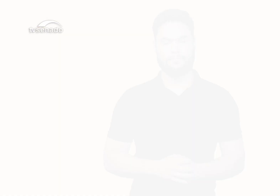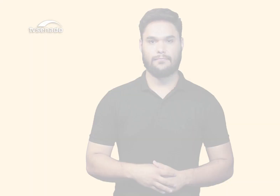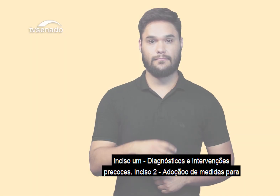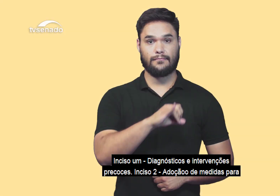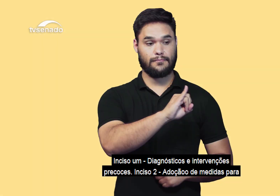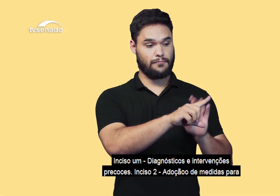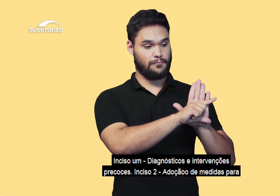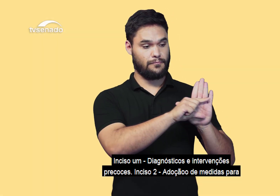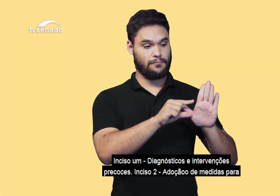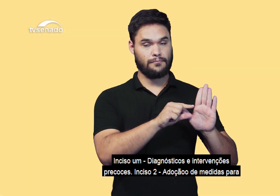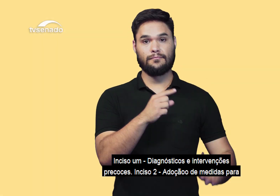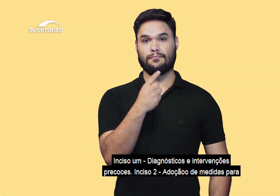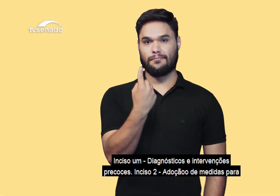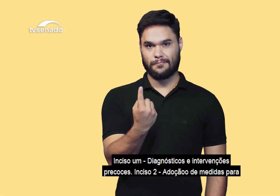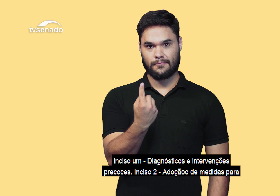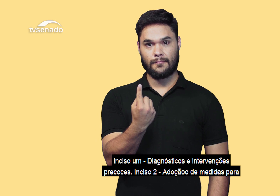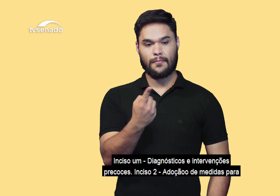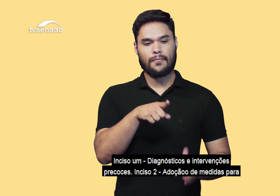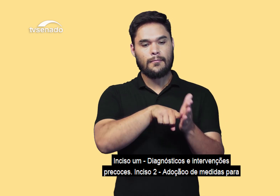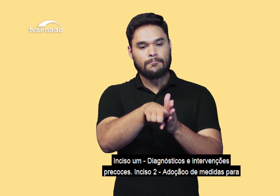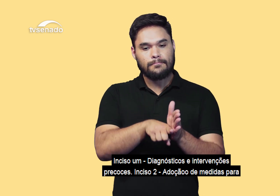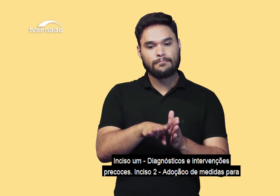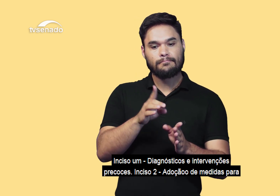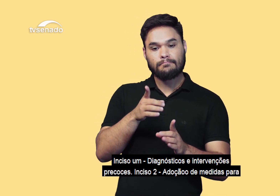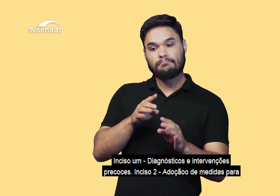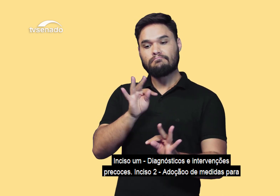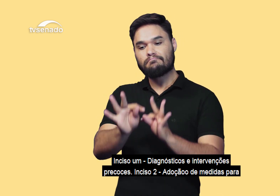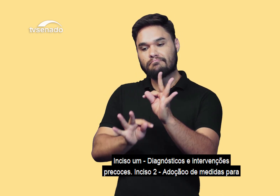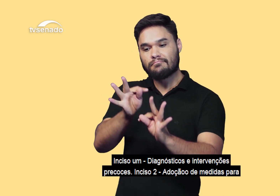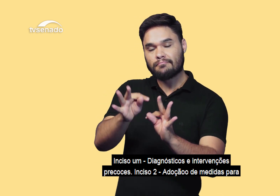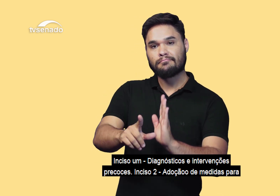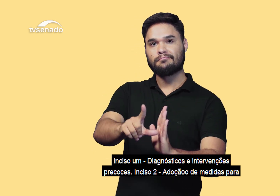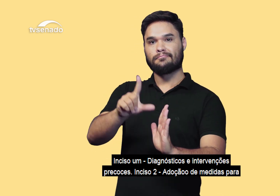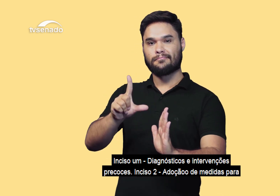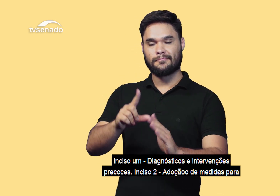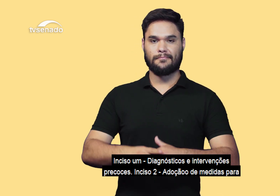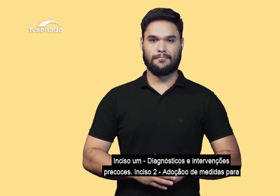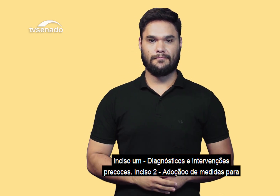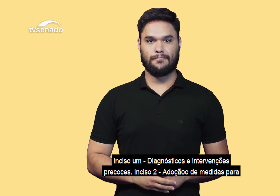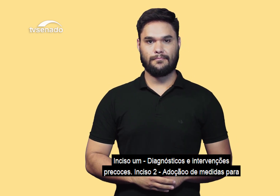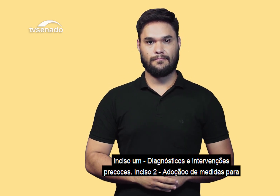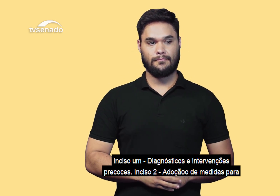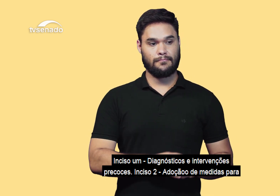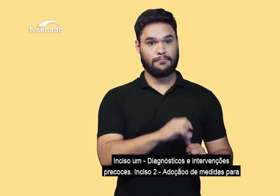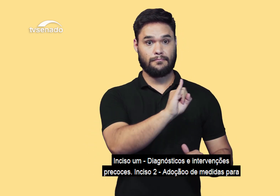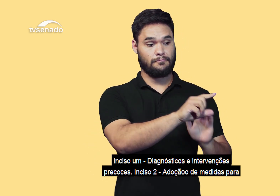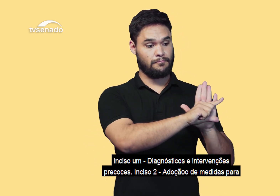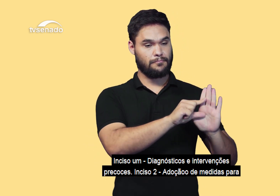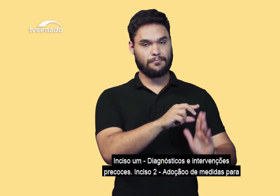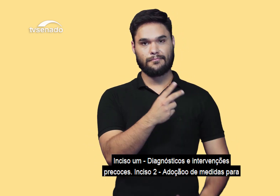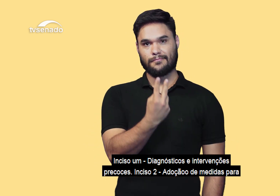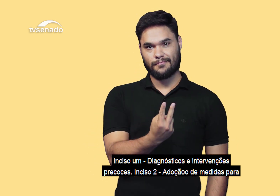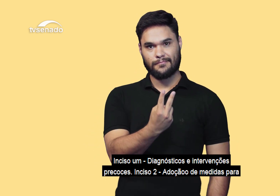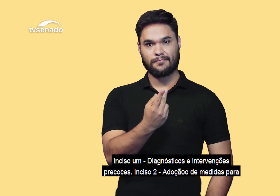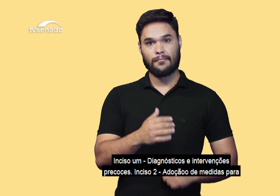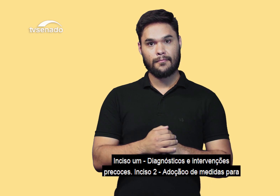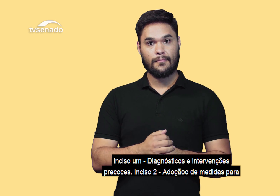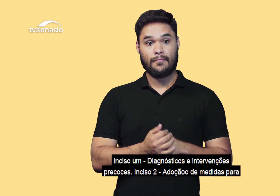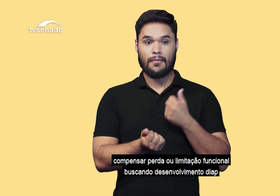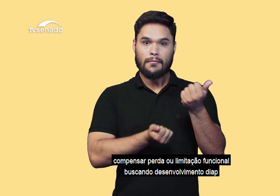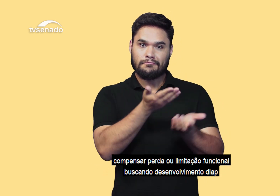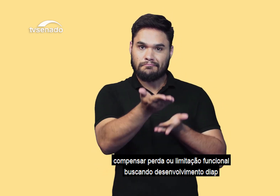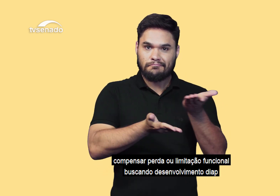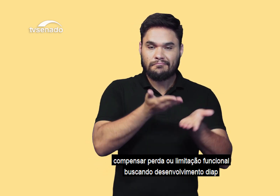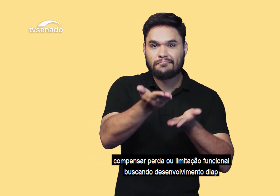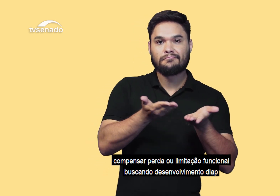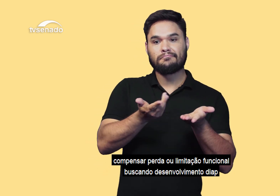Inciso 1. Diagnóstico e intervenção precoces. Inciso 2. Adoção de medidas